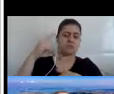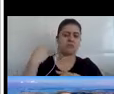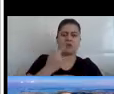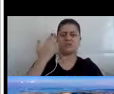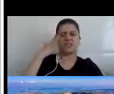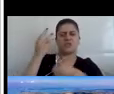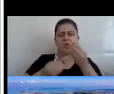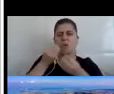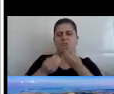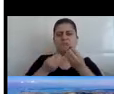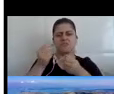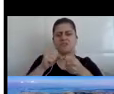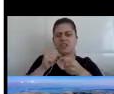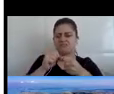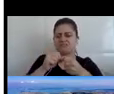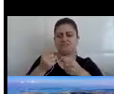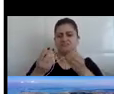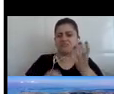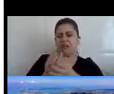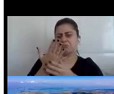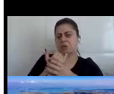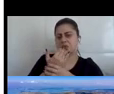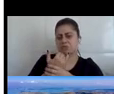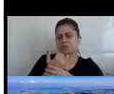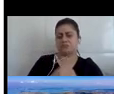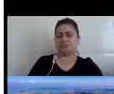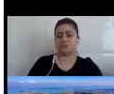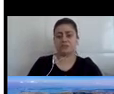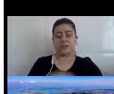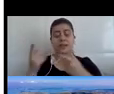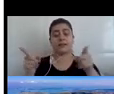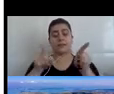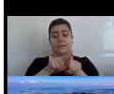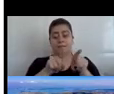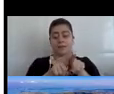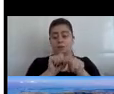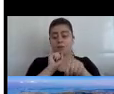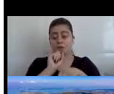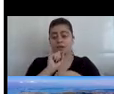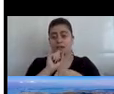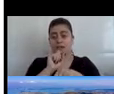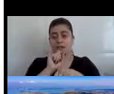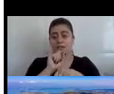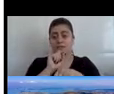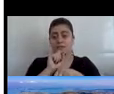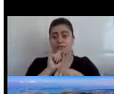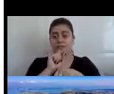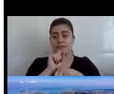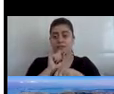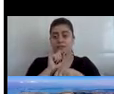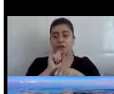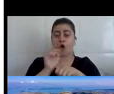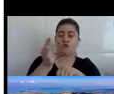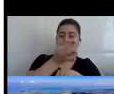da produção de alimentos. E aí tem outra questão também, que é a questão da formalidade desse território de produção